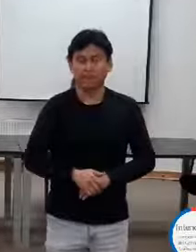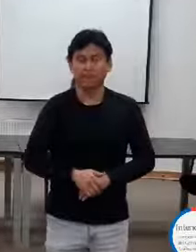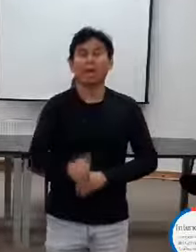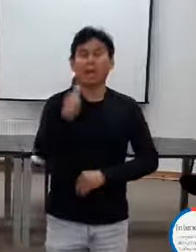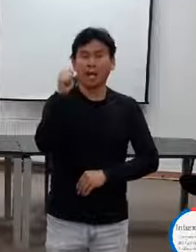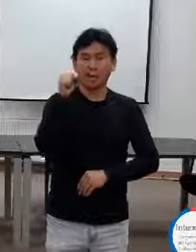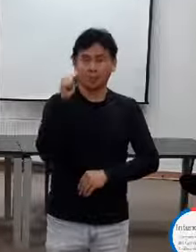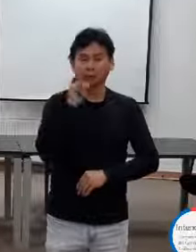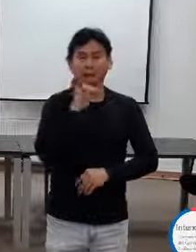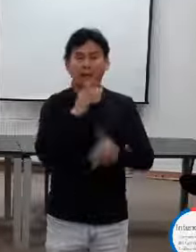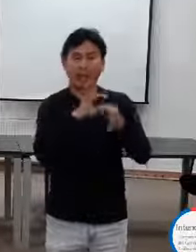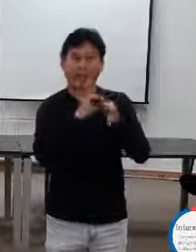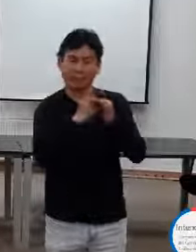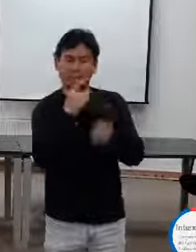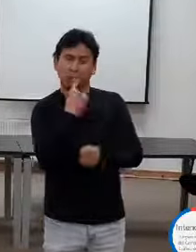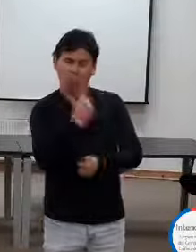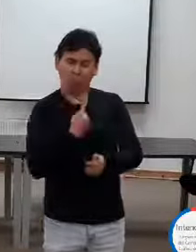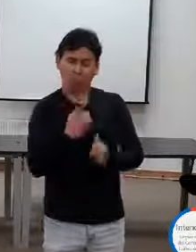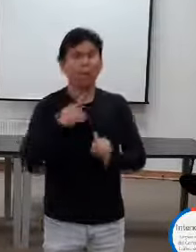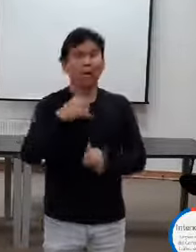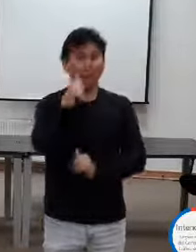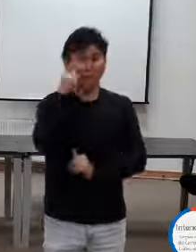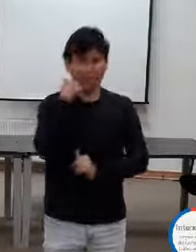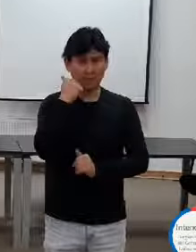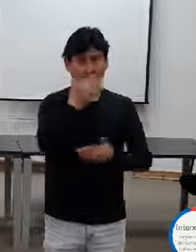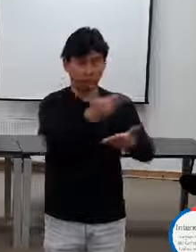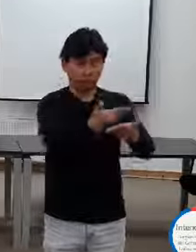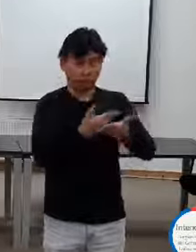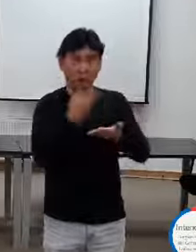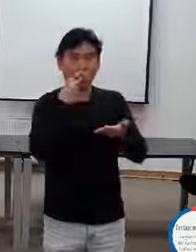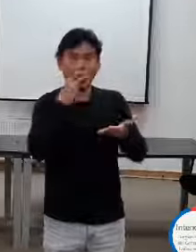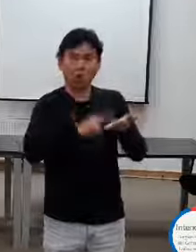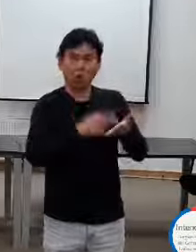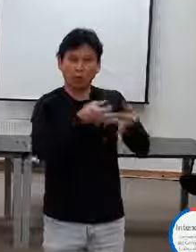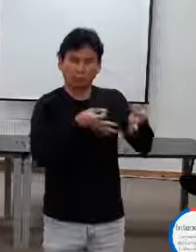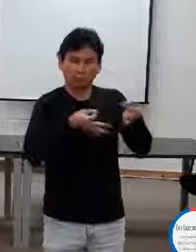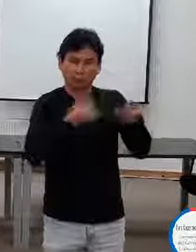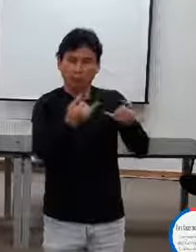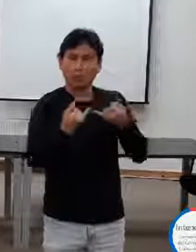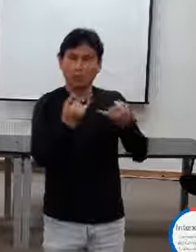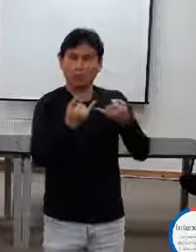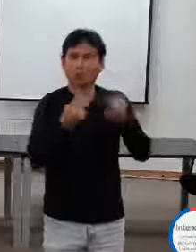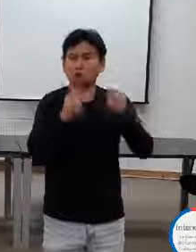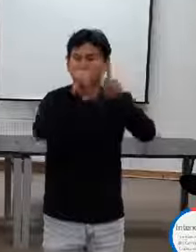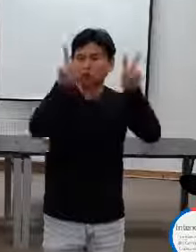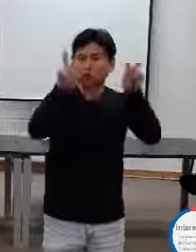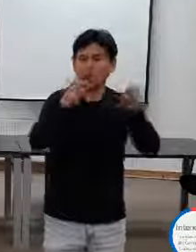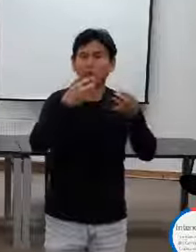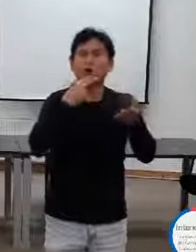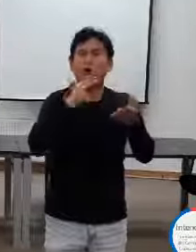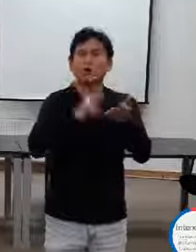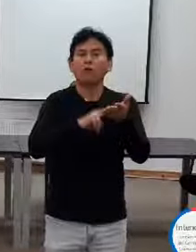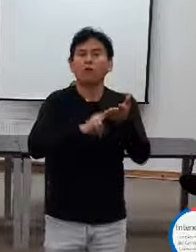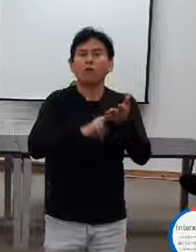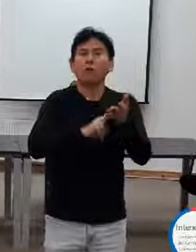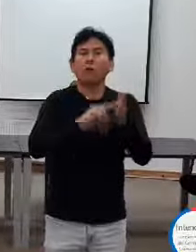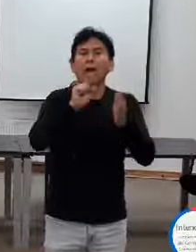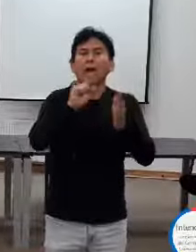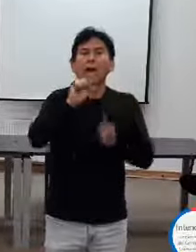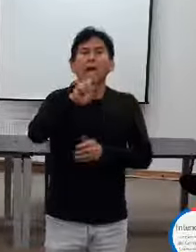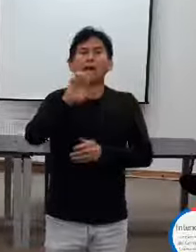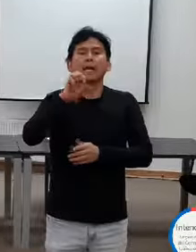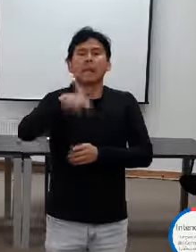efectivamente, le agradezco la pregunta, a mí me llegó copia informativa de un oficio que sacó la haremos